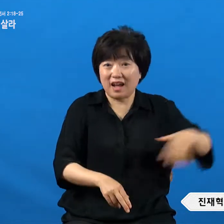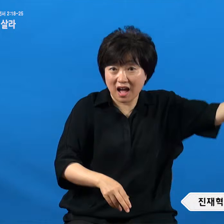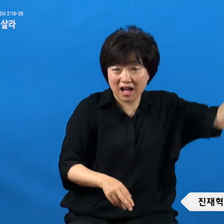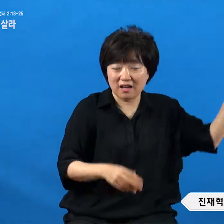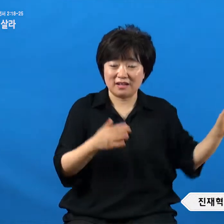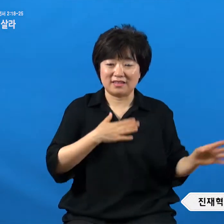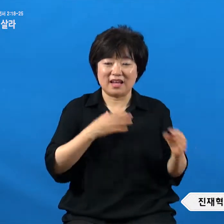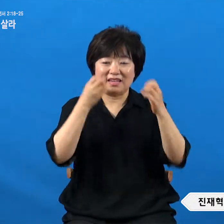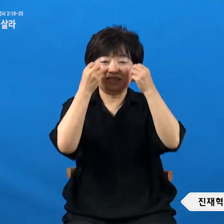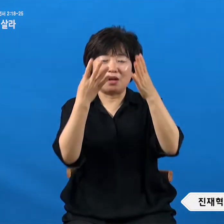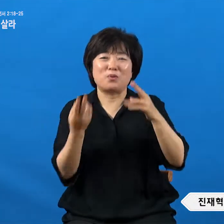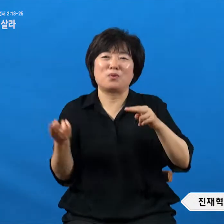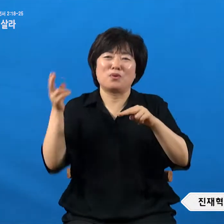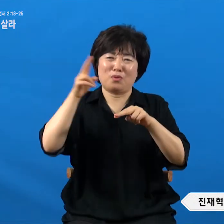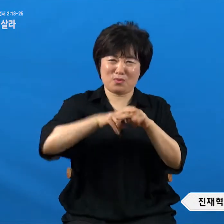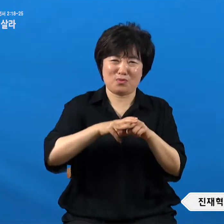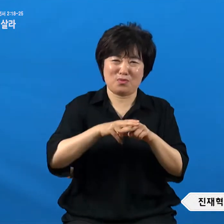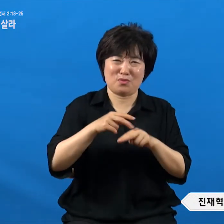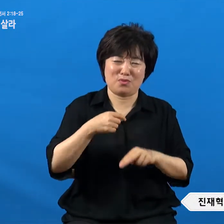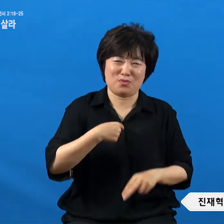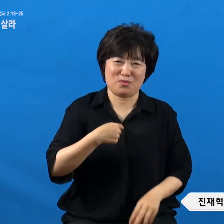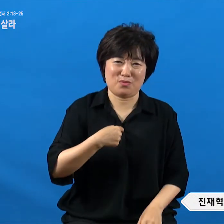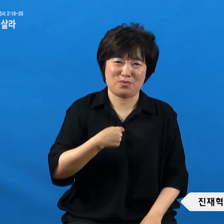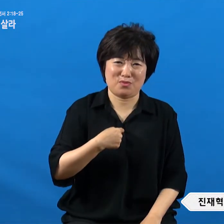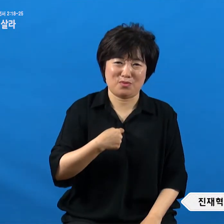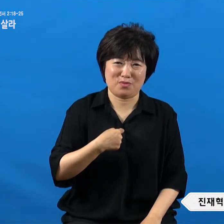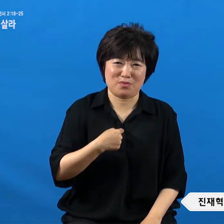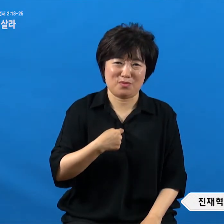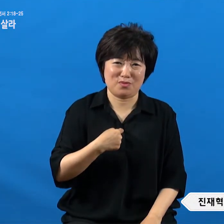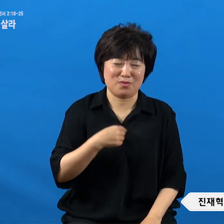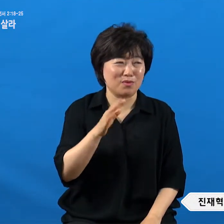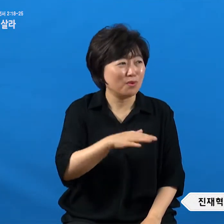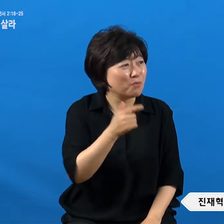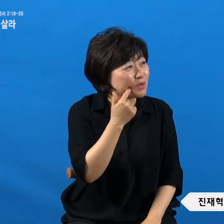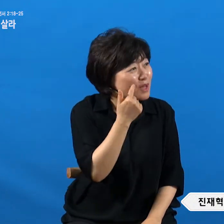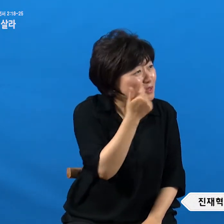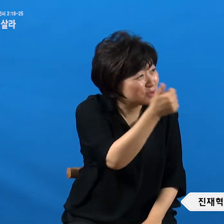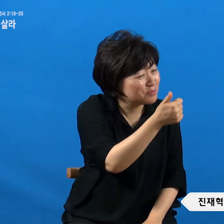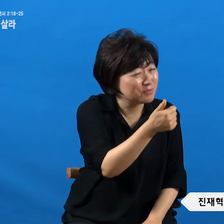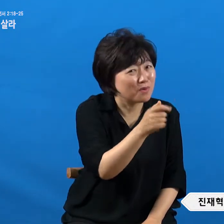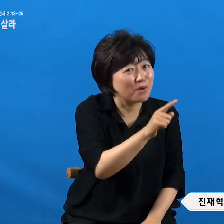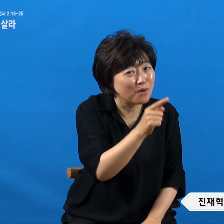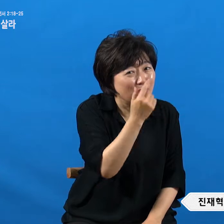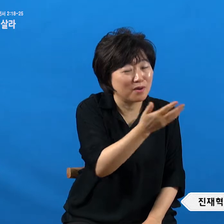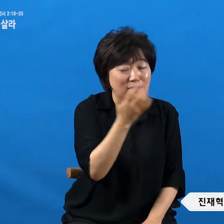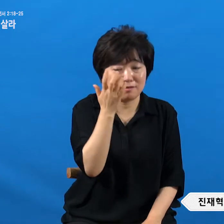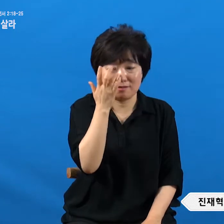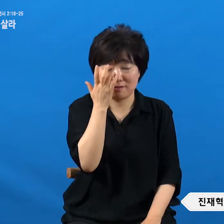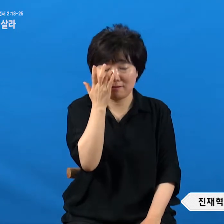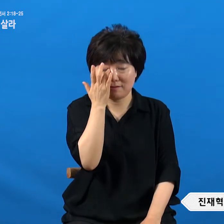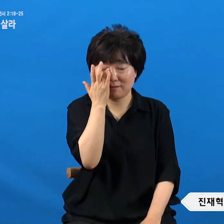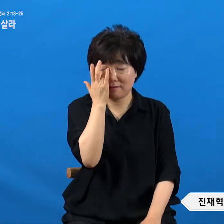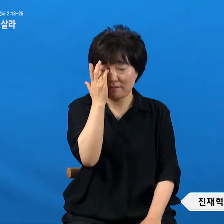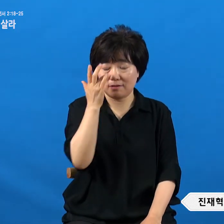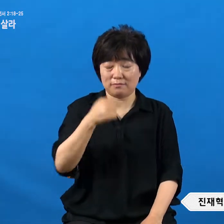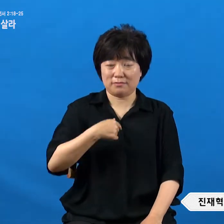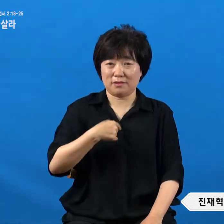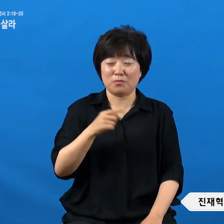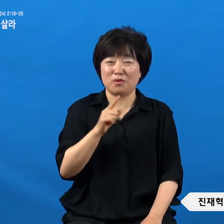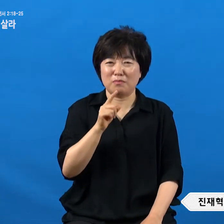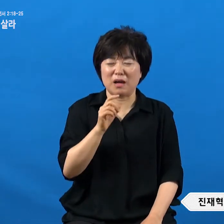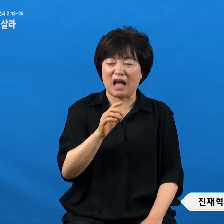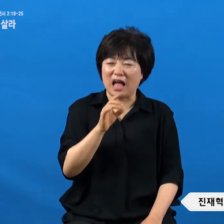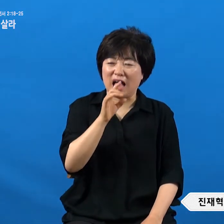제게 그런 이야기를 하면서 목사님 그런 일이 있었는데 어떻게 생각하십니까? 묻습니다. 그래서 제가 뭐라